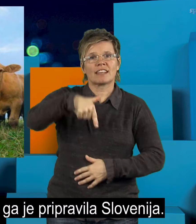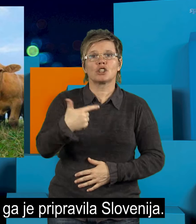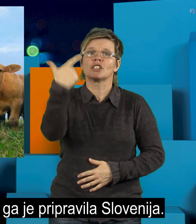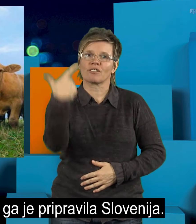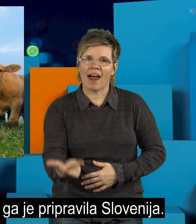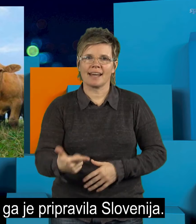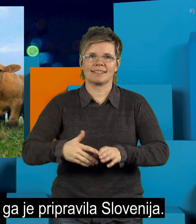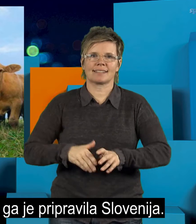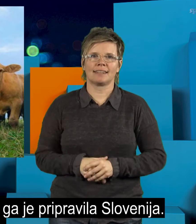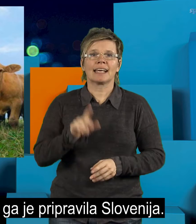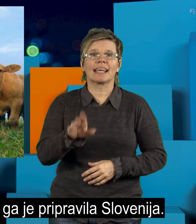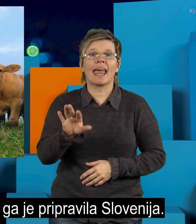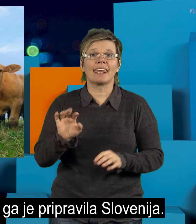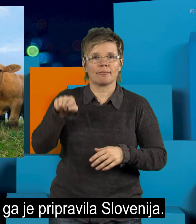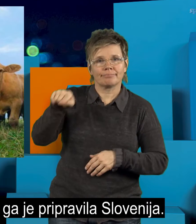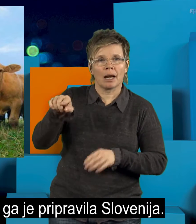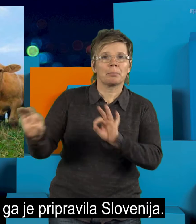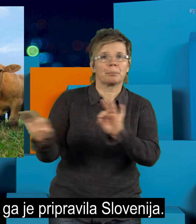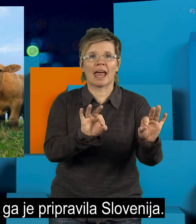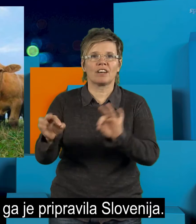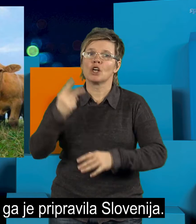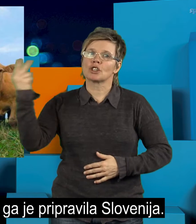2020, ki ga je pripravila Slovenija.